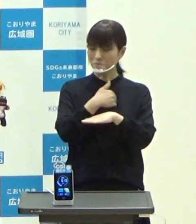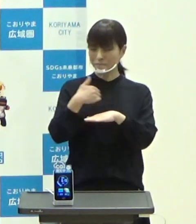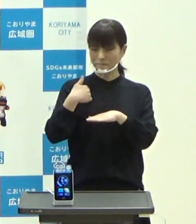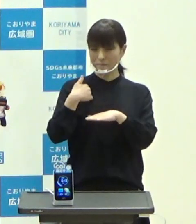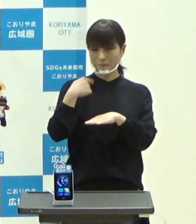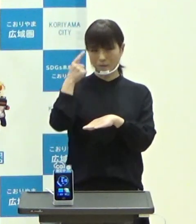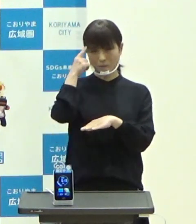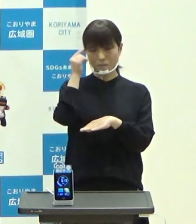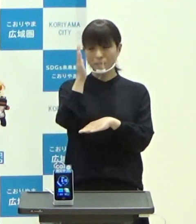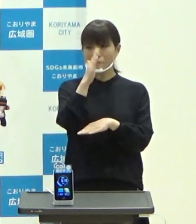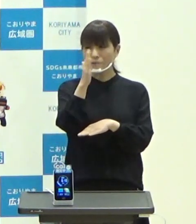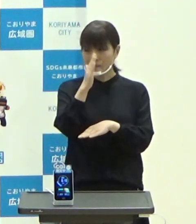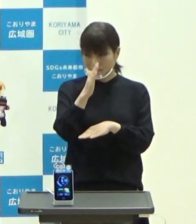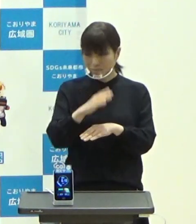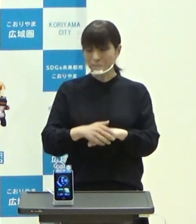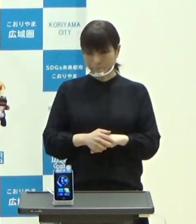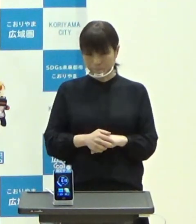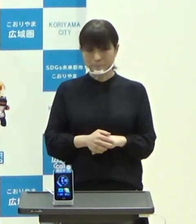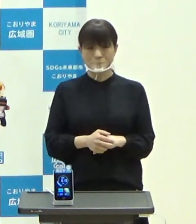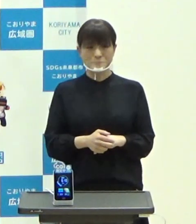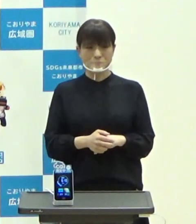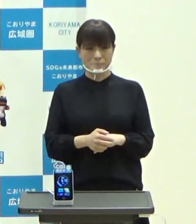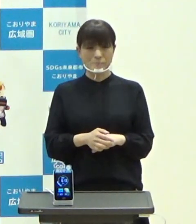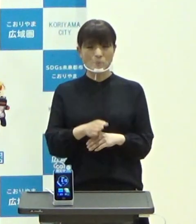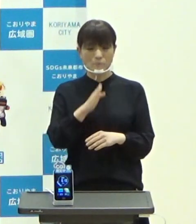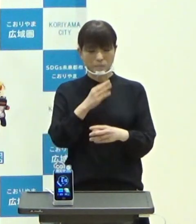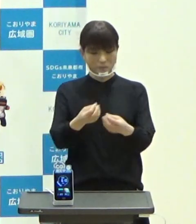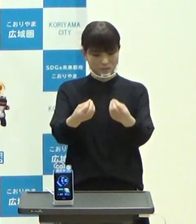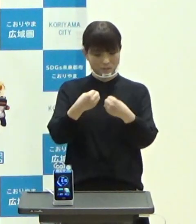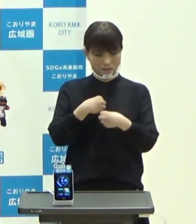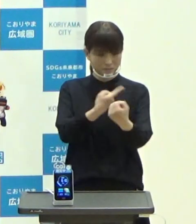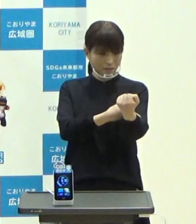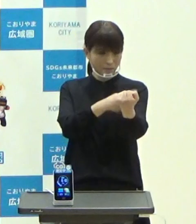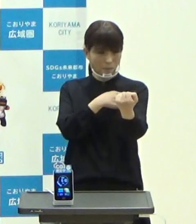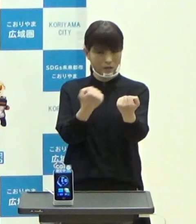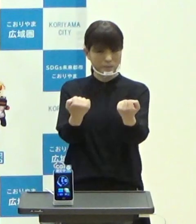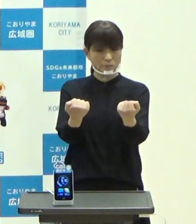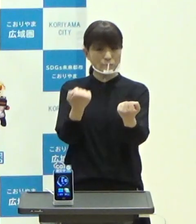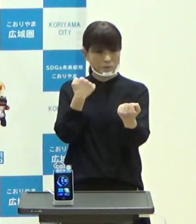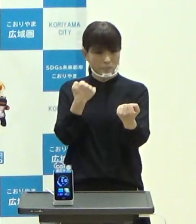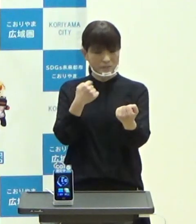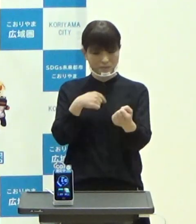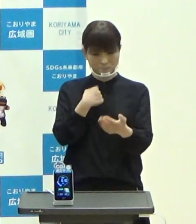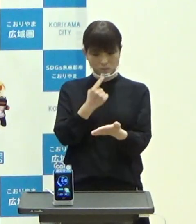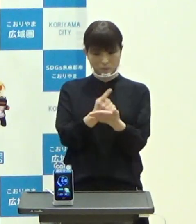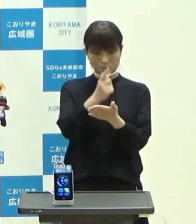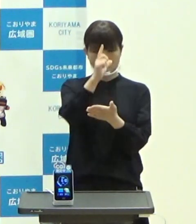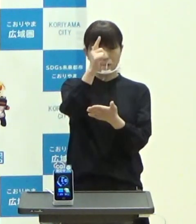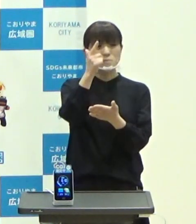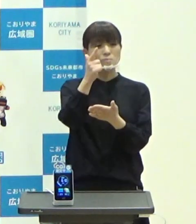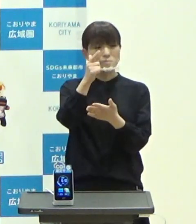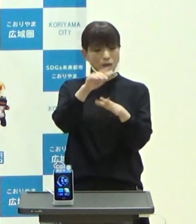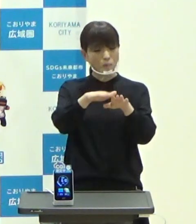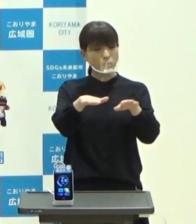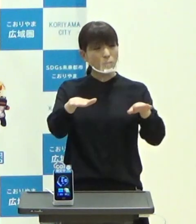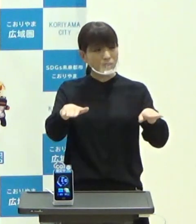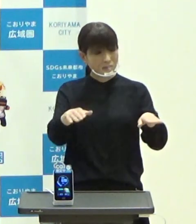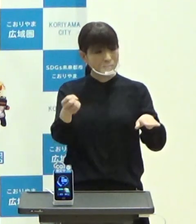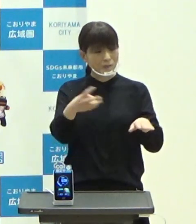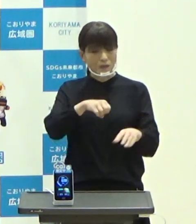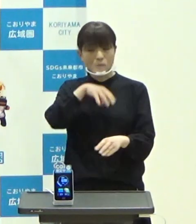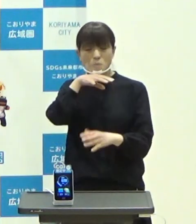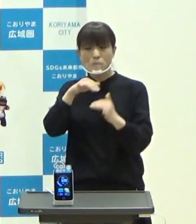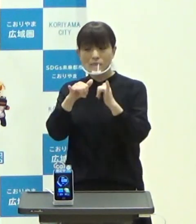ということに油断しないで、非常に感染力が強い、自分ばかりじゃなくて小さいお子さんあるいは高